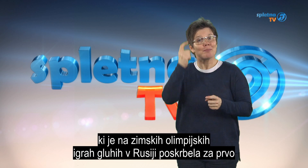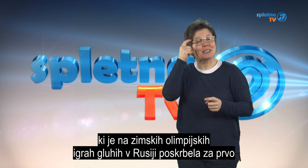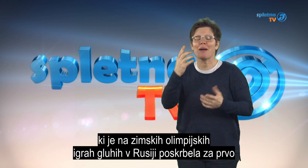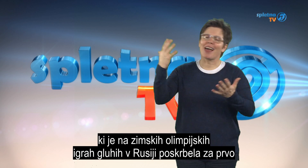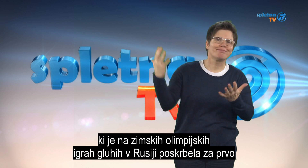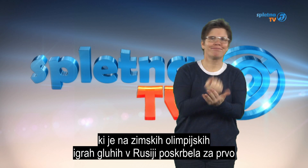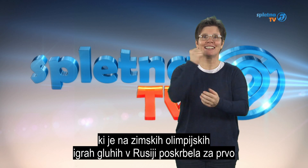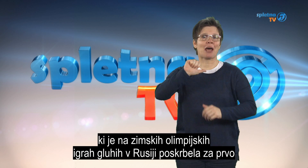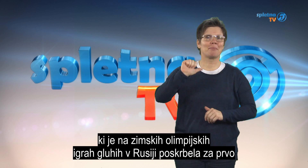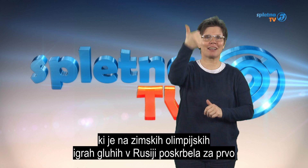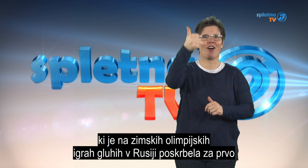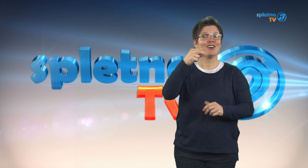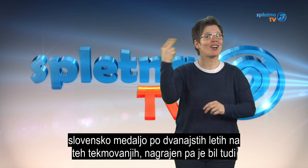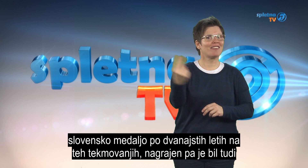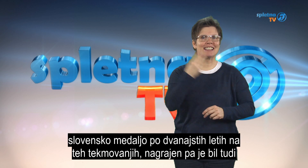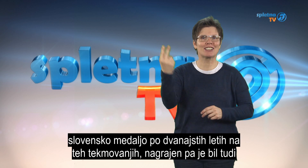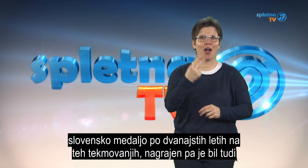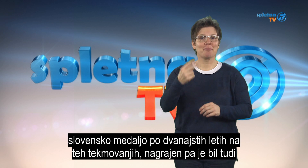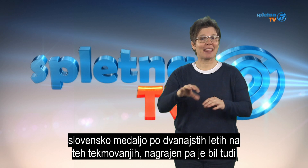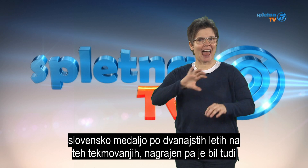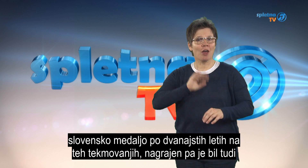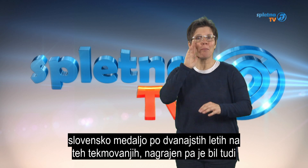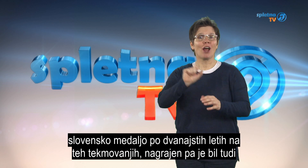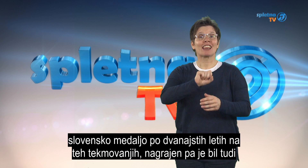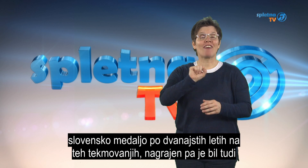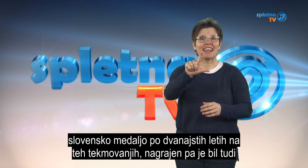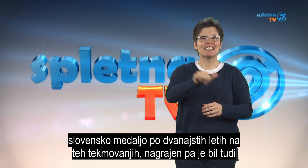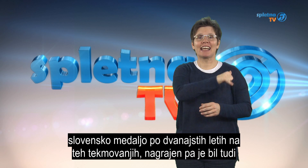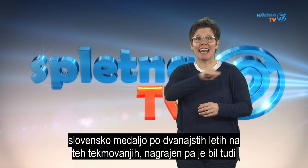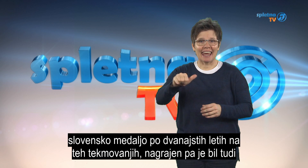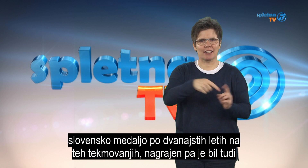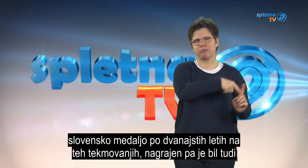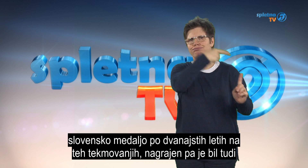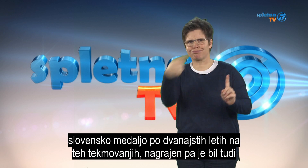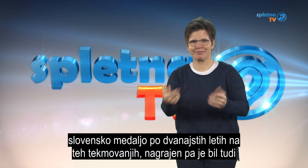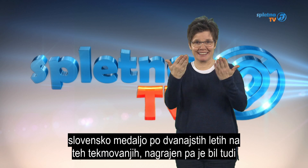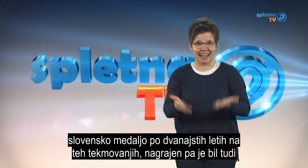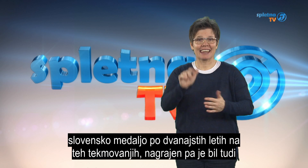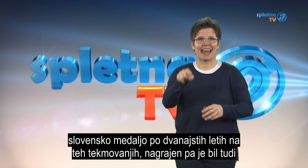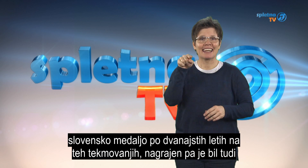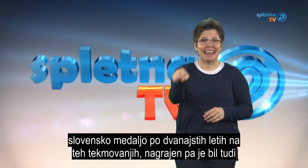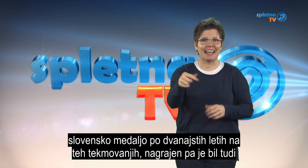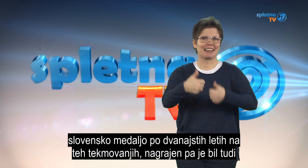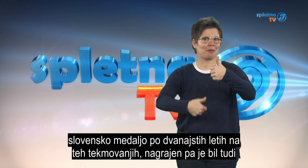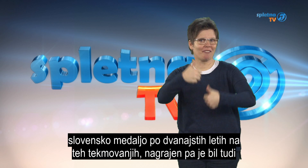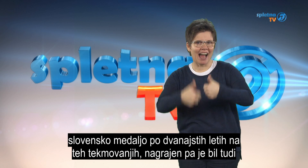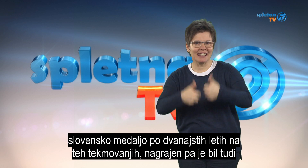slovensko medaljo po 12 letih na teh tekmovanjih. Nagrajen pa je bil tudi njen trener Drago Drev.